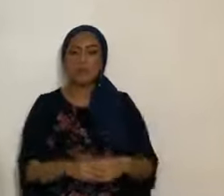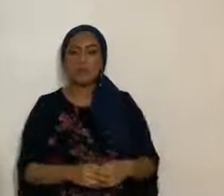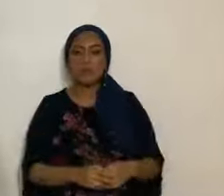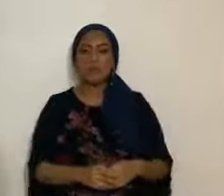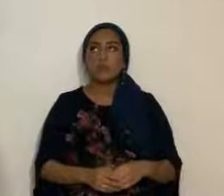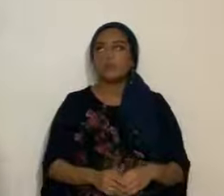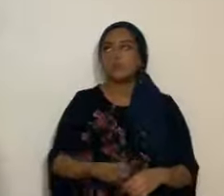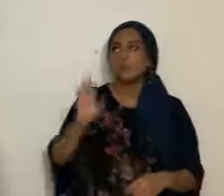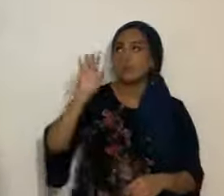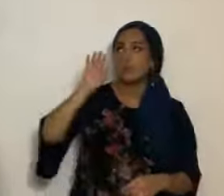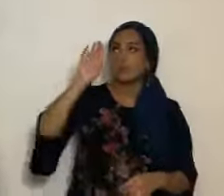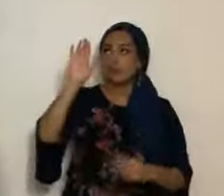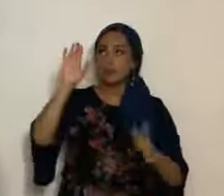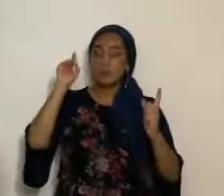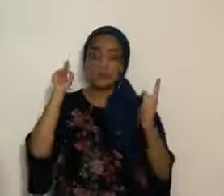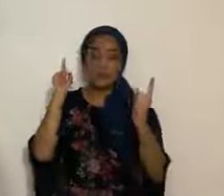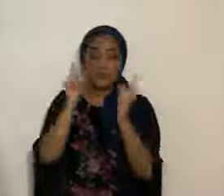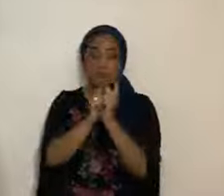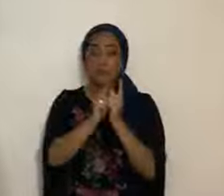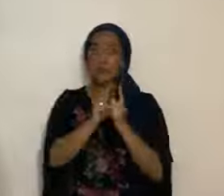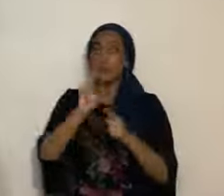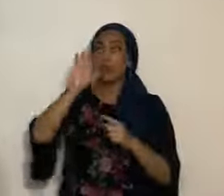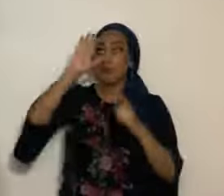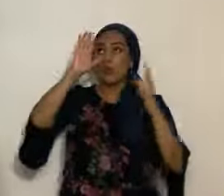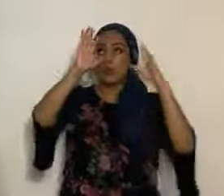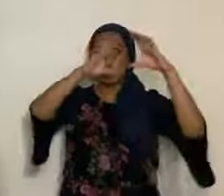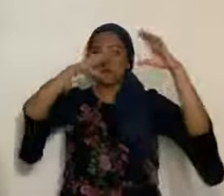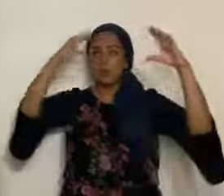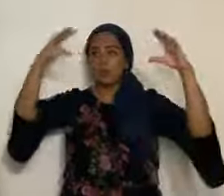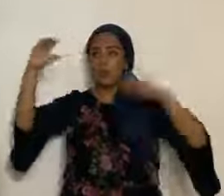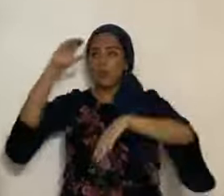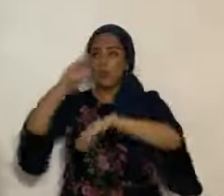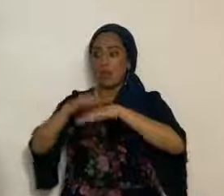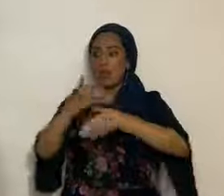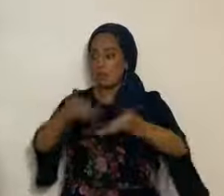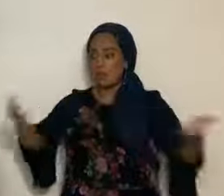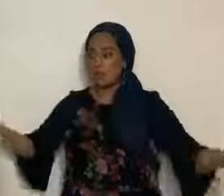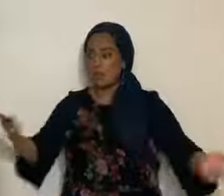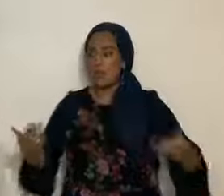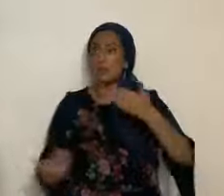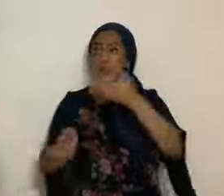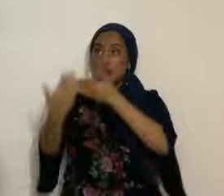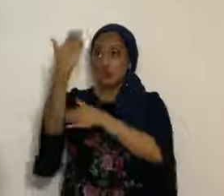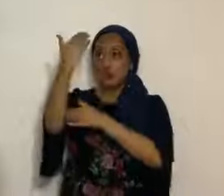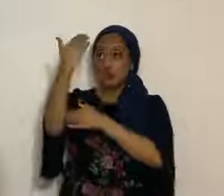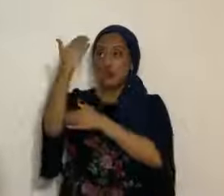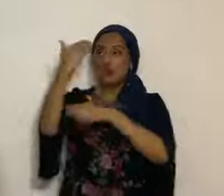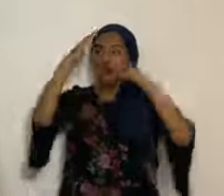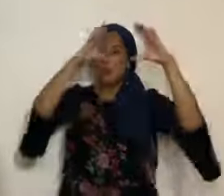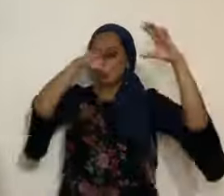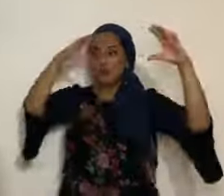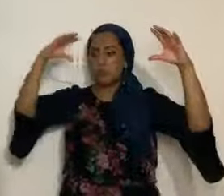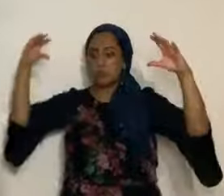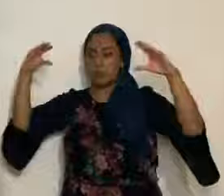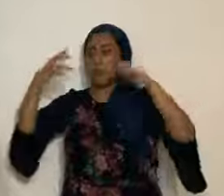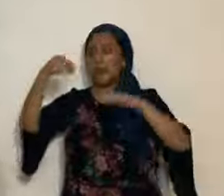apareciste tú, oh Yahweh, y que tu nube estaba sobre ellos, y que de día ibas delante de ellos en una columna de nube, y de